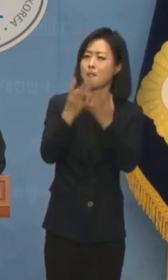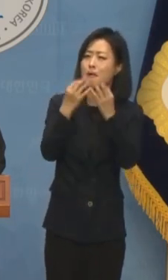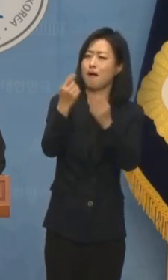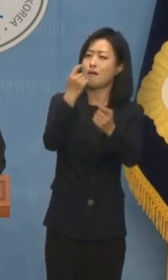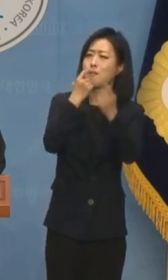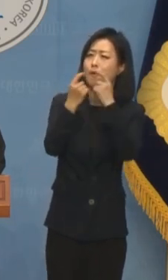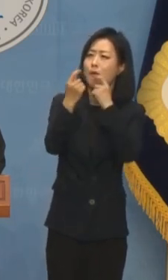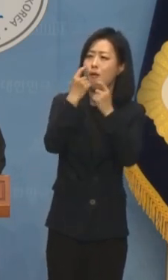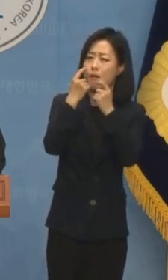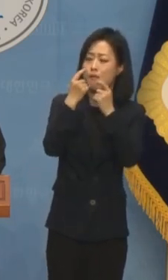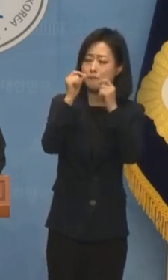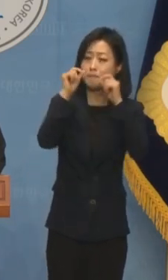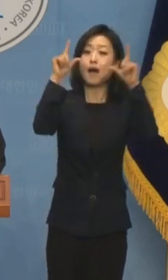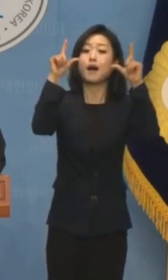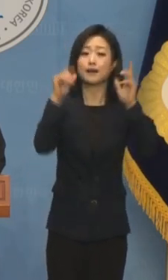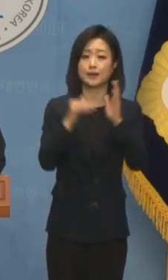되었습니다.